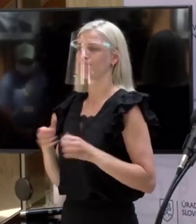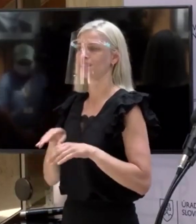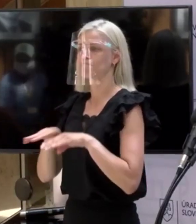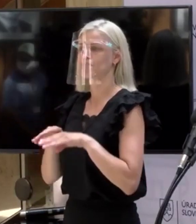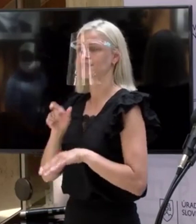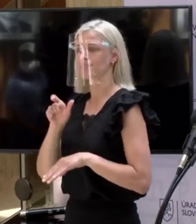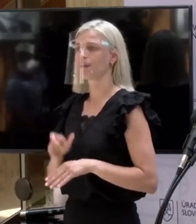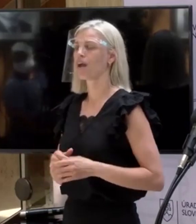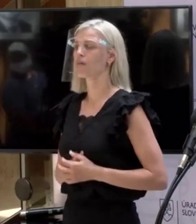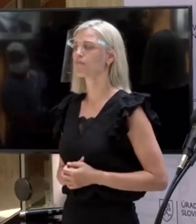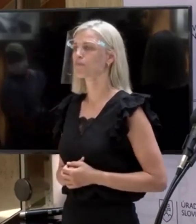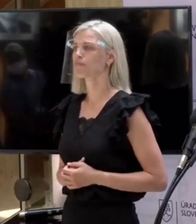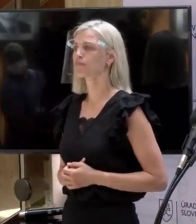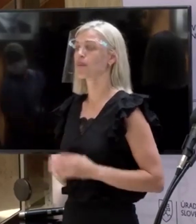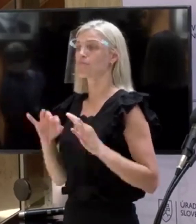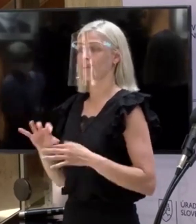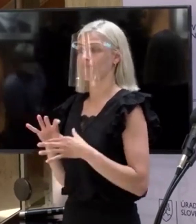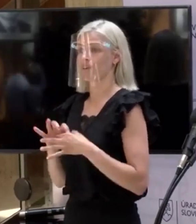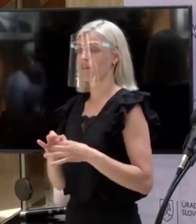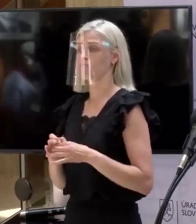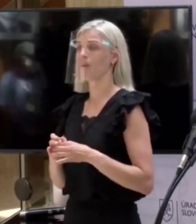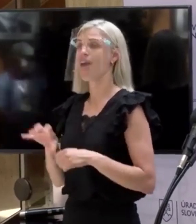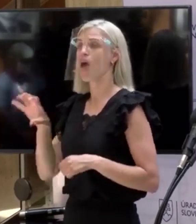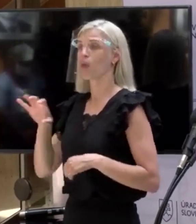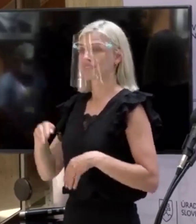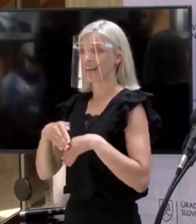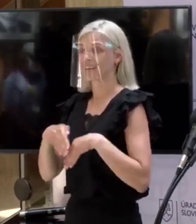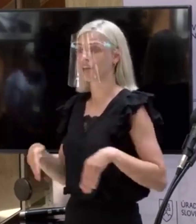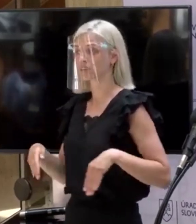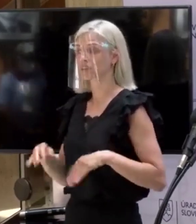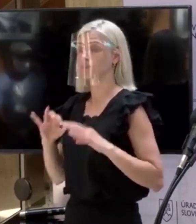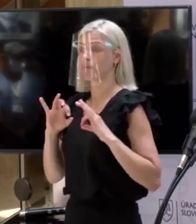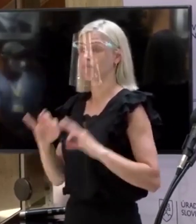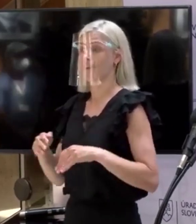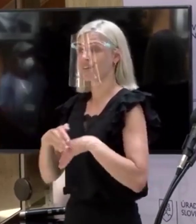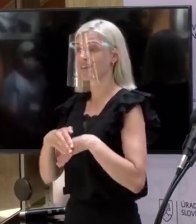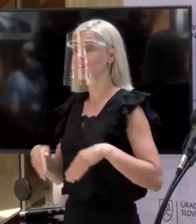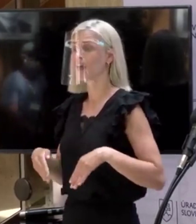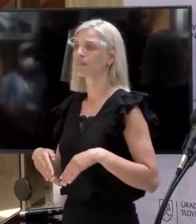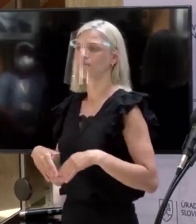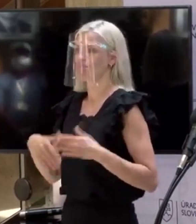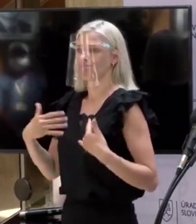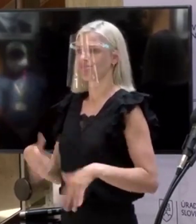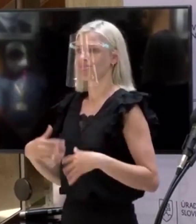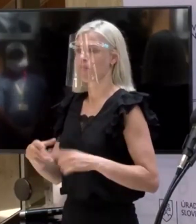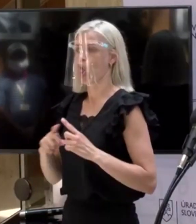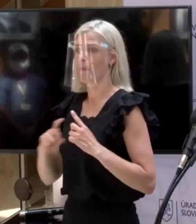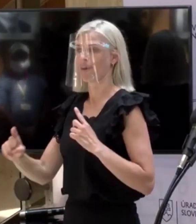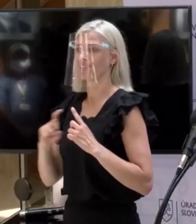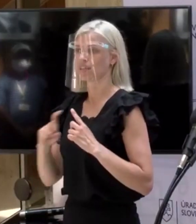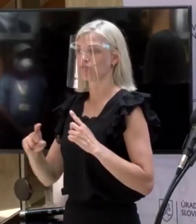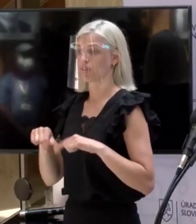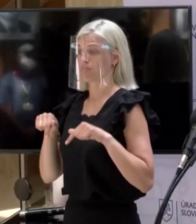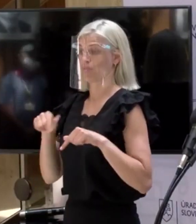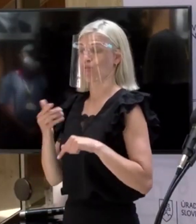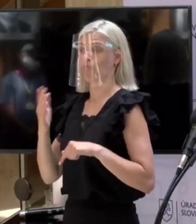Tie, ak sa bavíme o radách európskych, tak tie rady neboli prezenčné. Toto bola prvá rada, tak